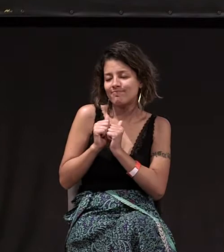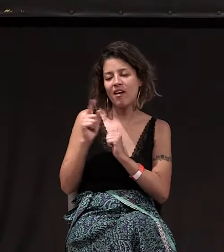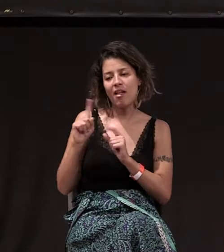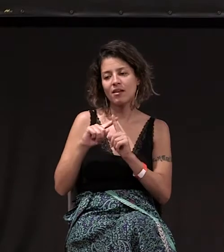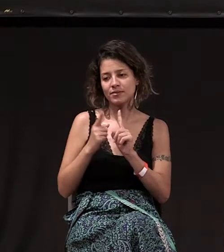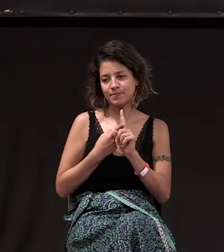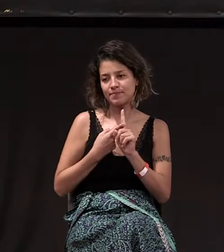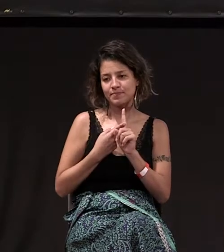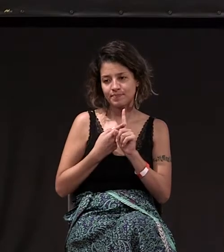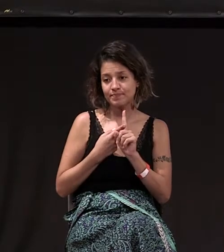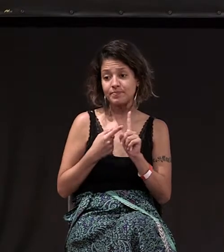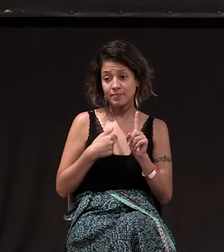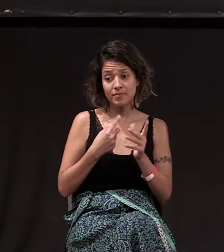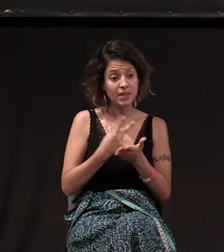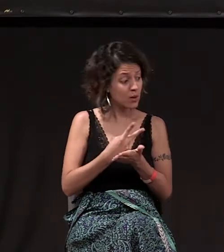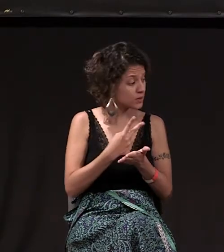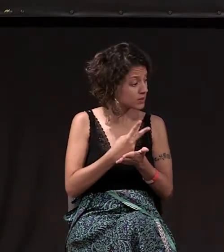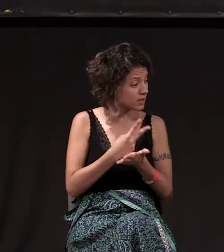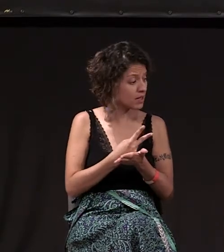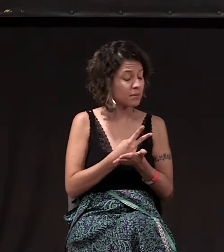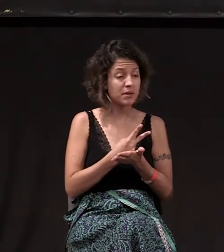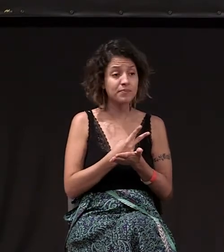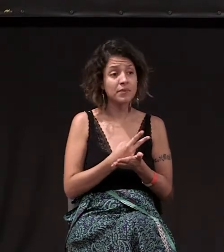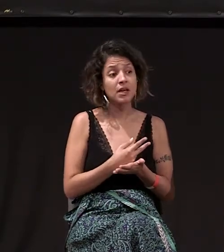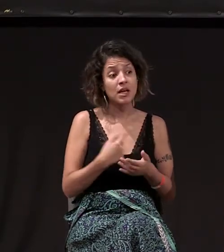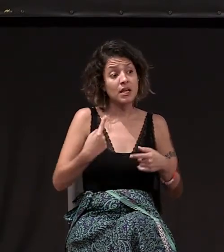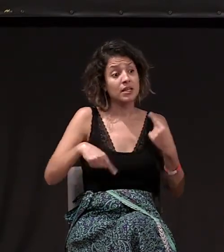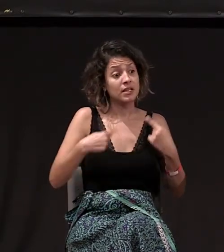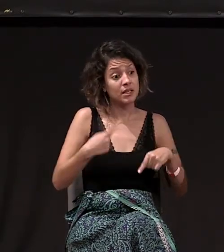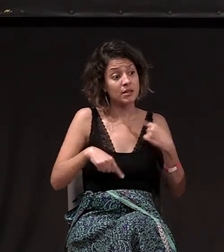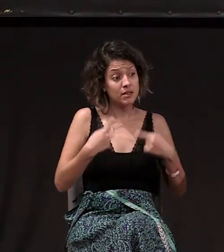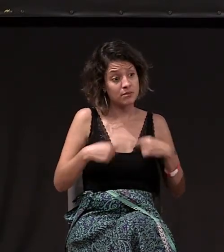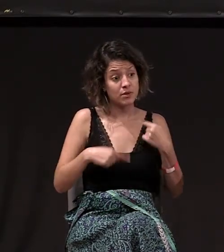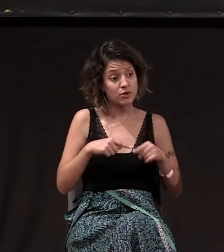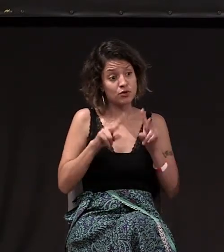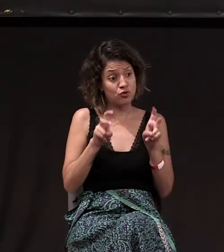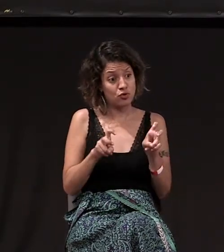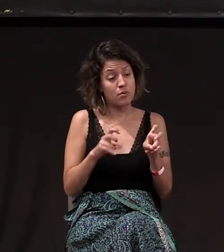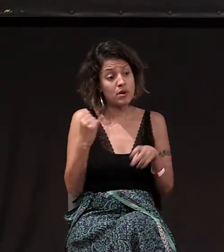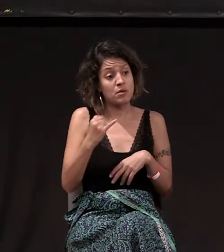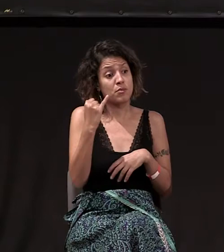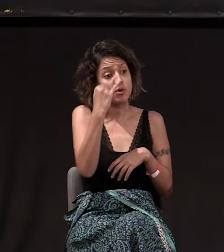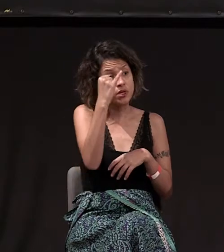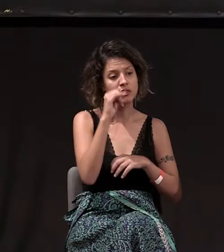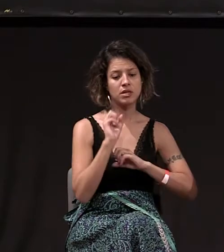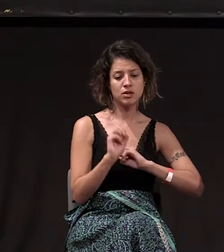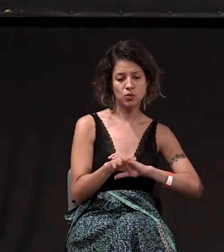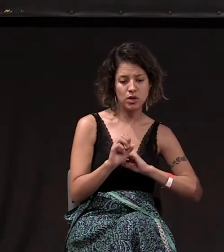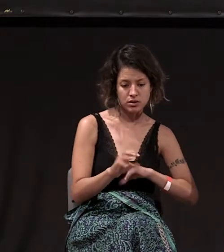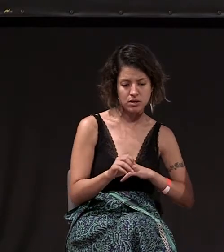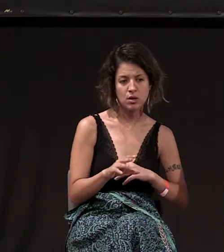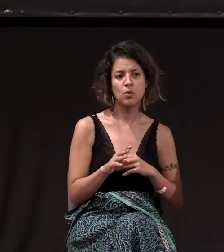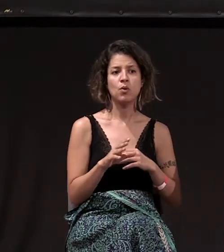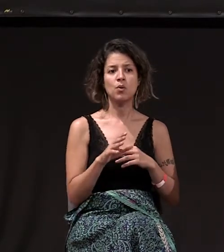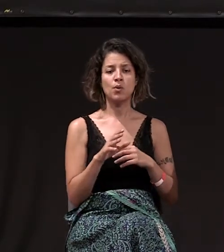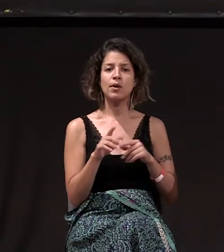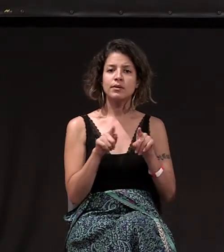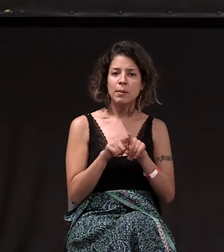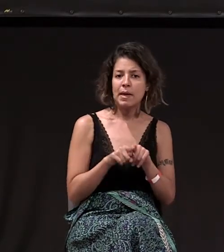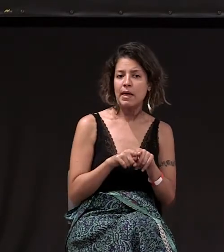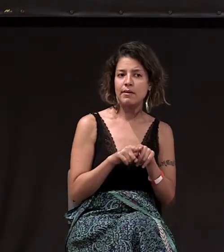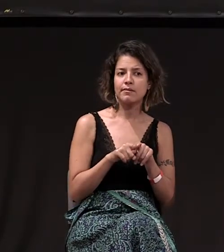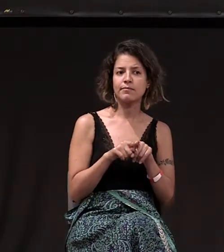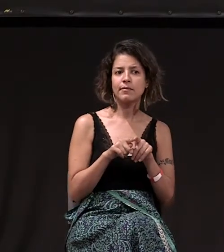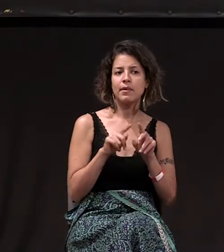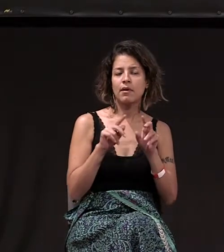sempre debati muito com a maioria delas a respeito da importância da educação sexual, da orientação e tudo mais.